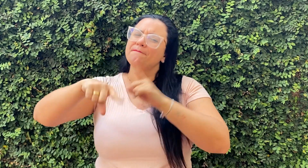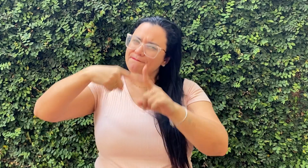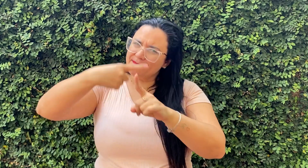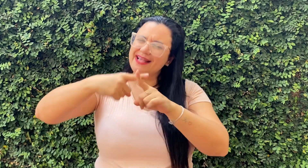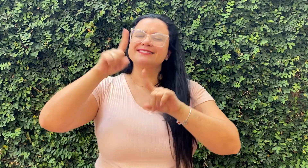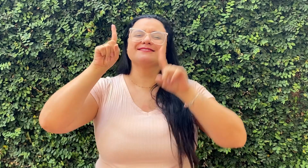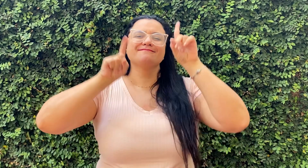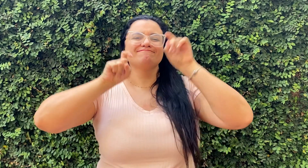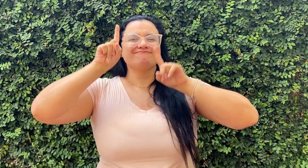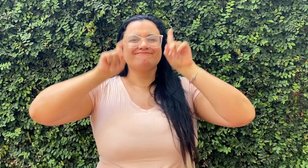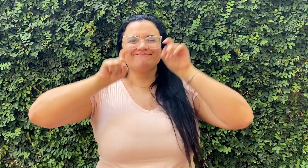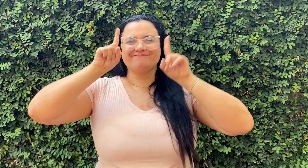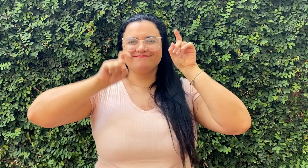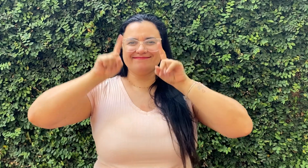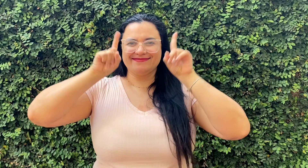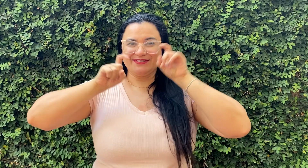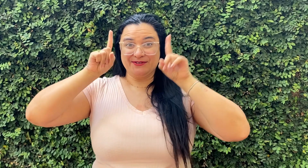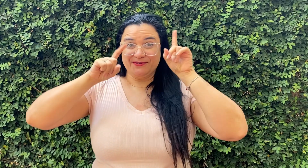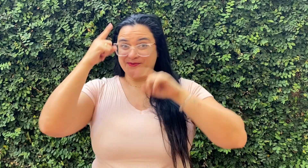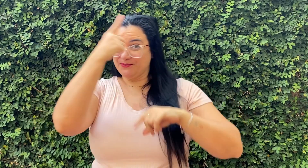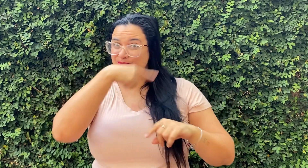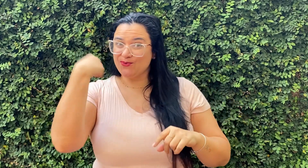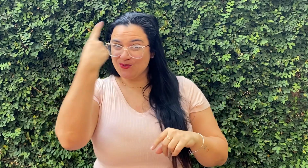as expressões não manuais,